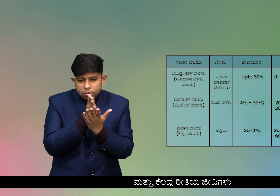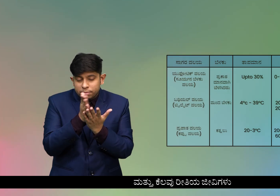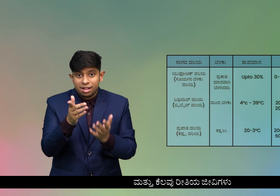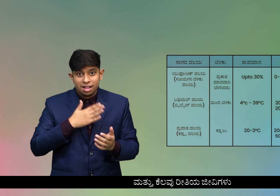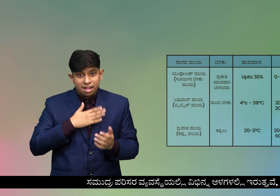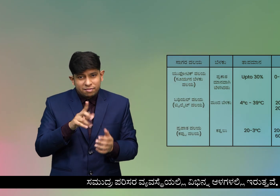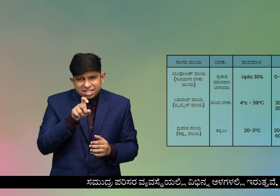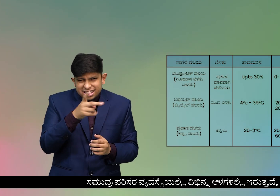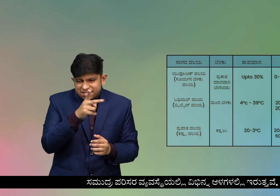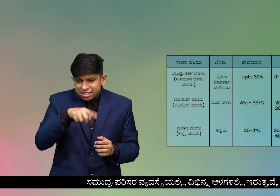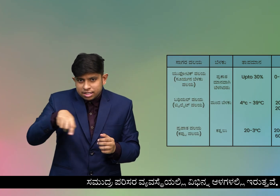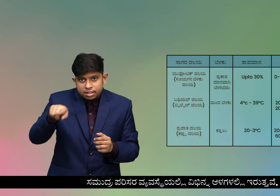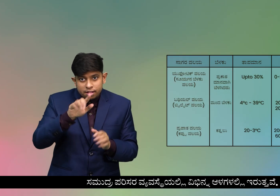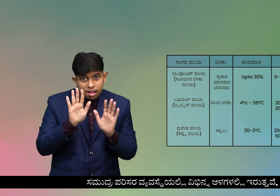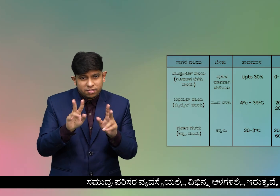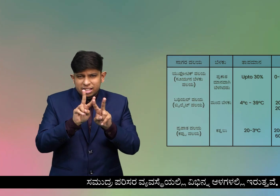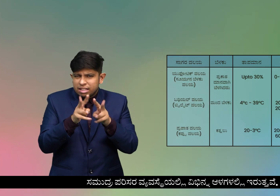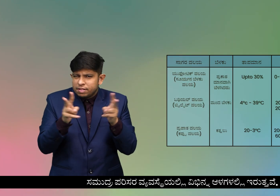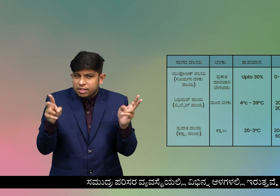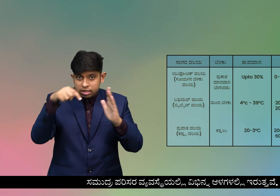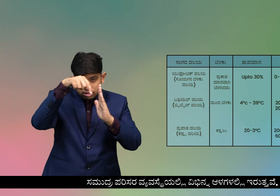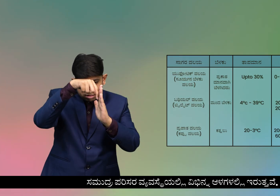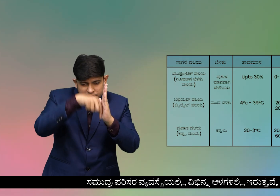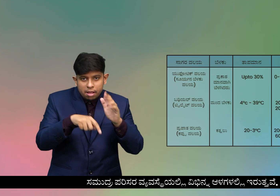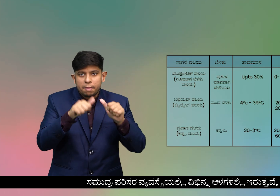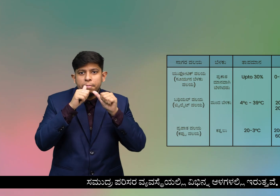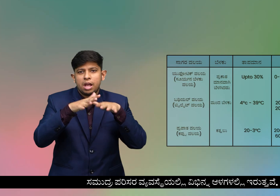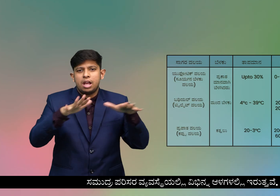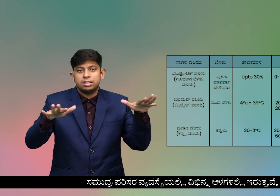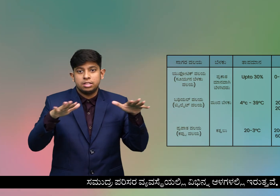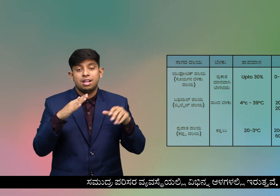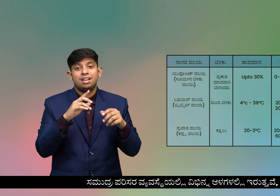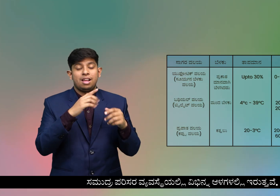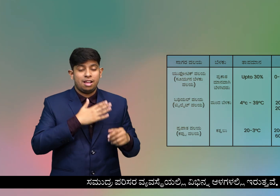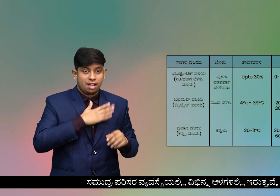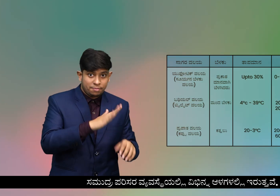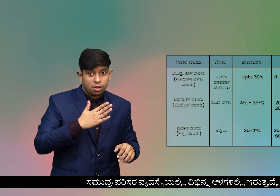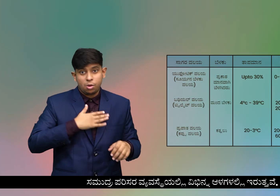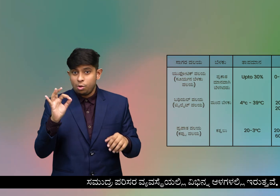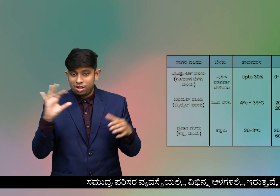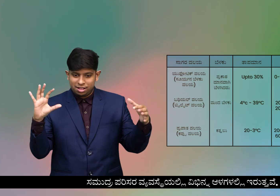ರೀತಿಯ ಜೀವಿಗಳು ಸಮುದ್ರ ಪರಿಸರ ವ್ಯವಸ್ಥೆಯಲ್ಲಿ ವಿಭಿನ್ನ ಆಳಗಳಲ್ಲಿ ಇರುತ್ತವೆ.